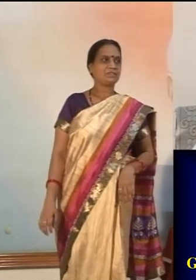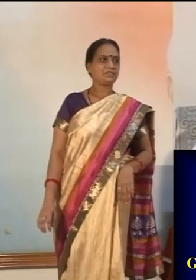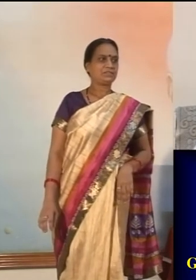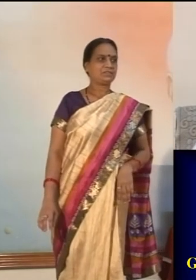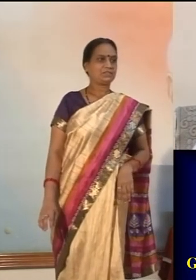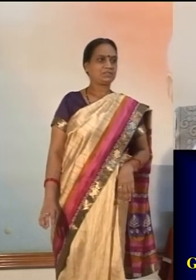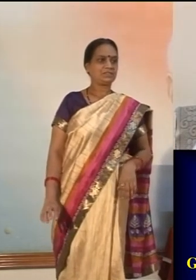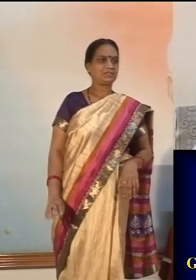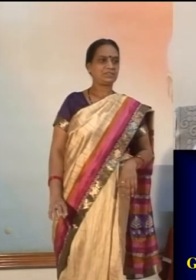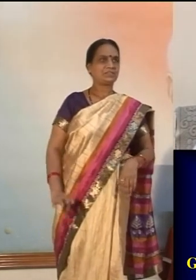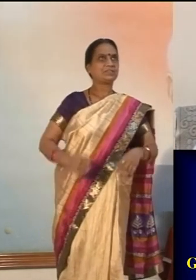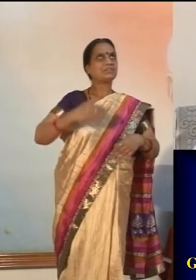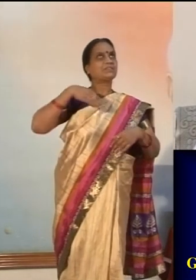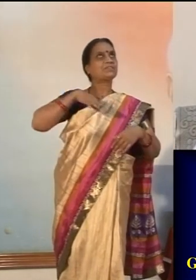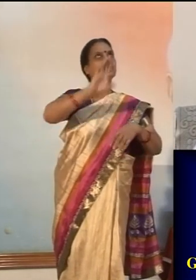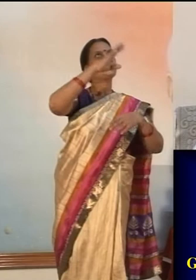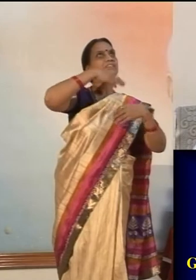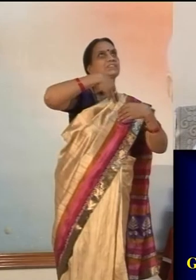रेस्क्यू टीम भी चली गई